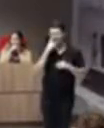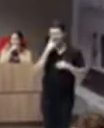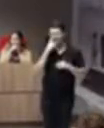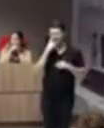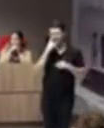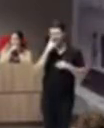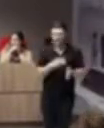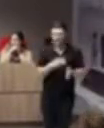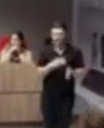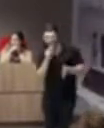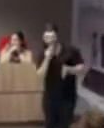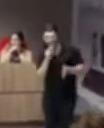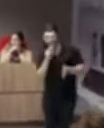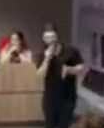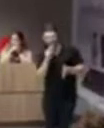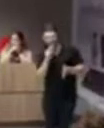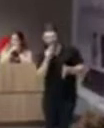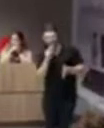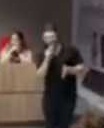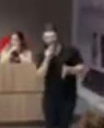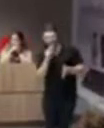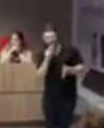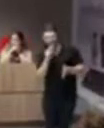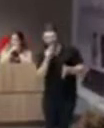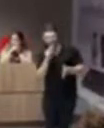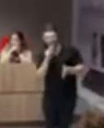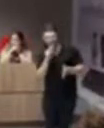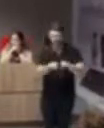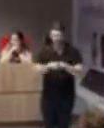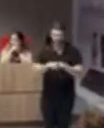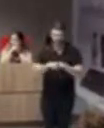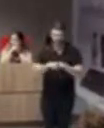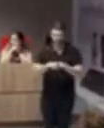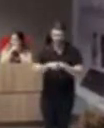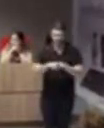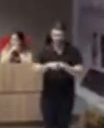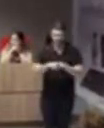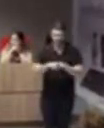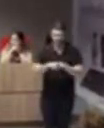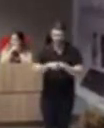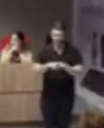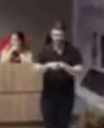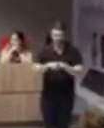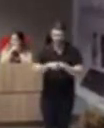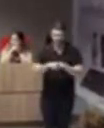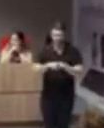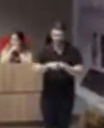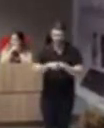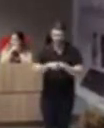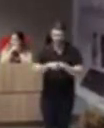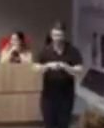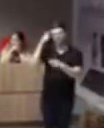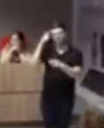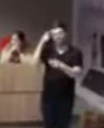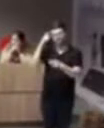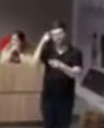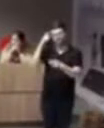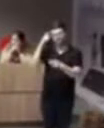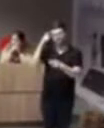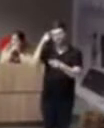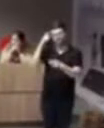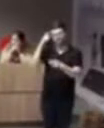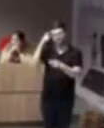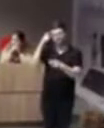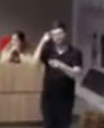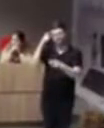uso excessivo de medicações e práticas de castigo, punição e isolamento de crianças e adolescentes e aplicação de eletroconvulsoterapia. Essa é uma